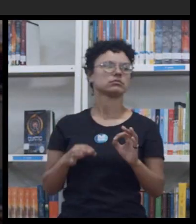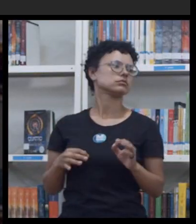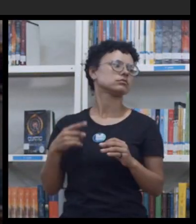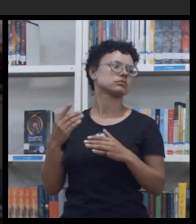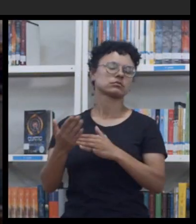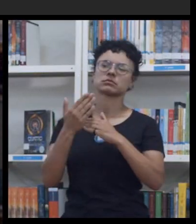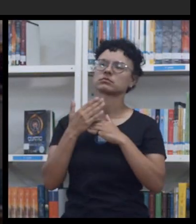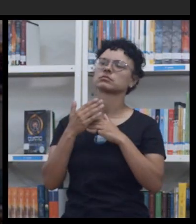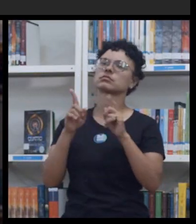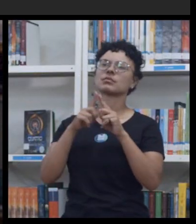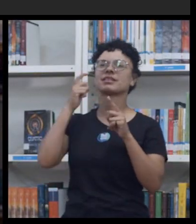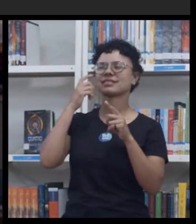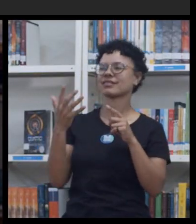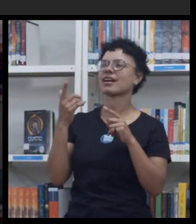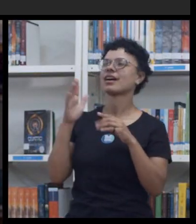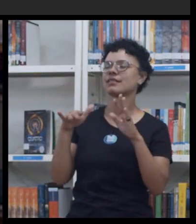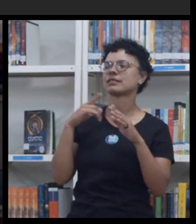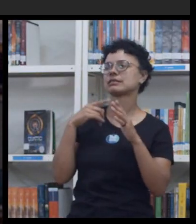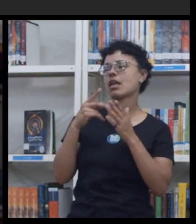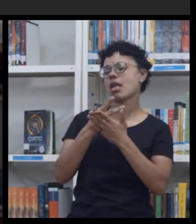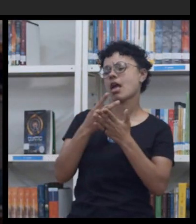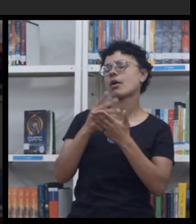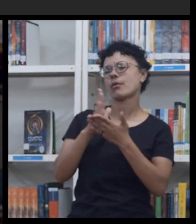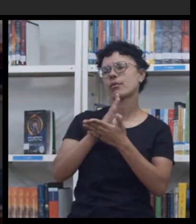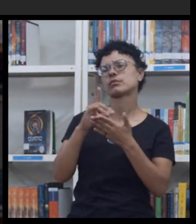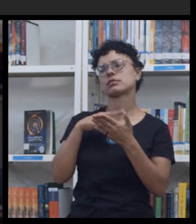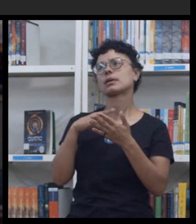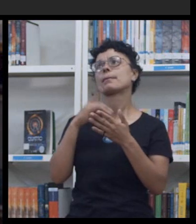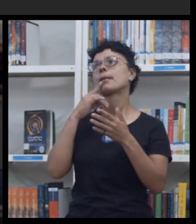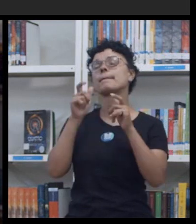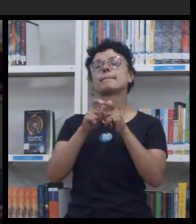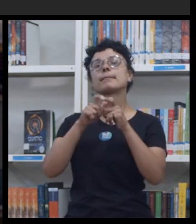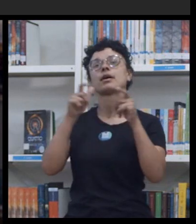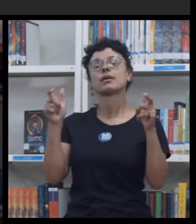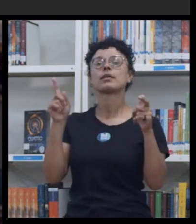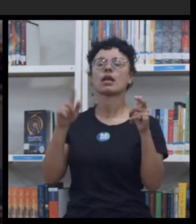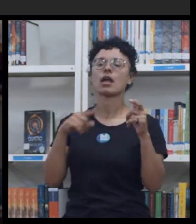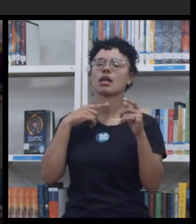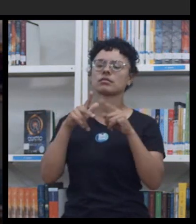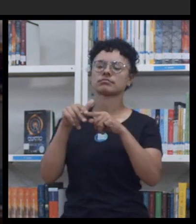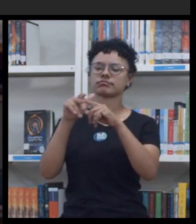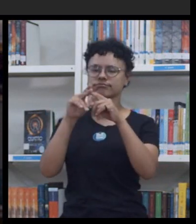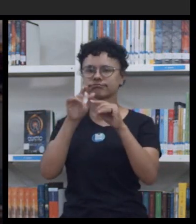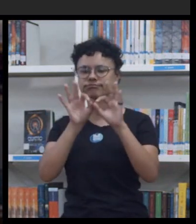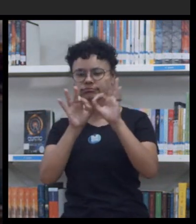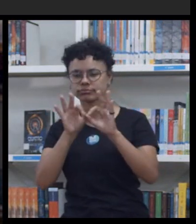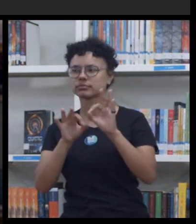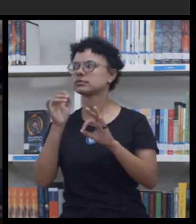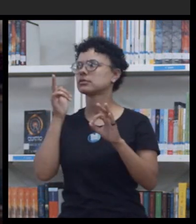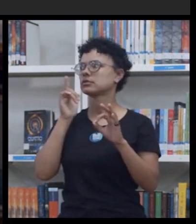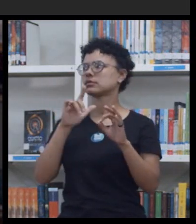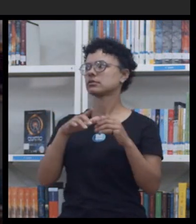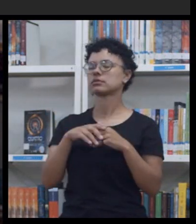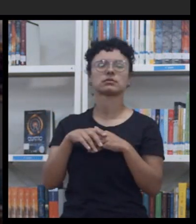para ajudar. Às vezes eles fazem coisas erradas. Mas na maioria das vezes, quando você bota o corretor, você